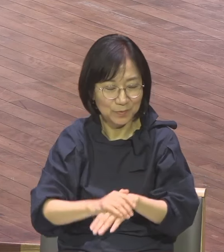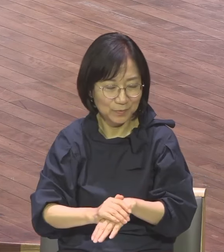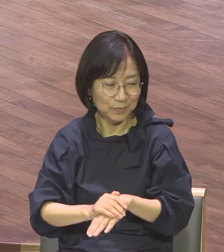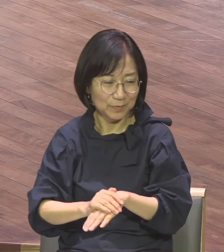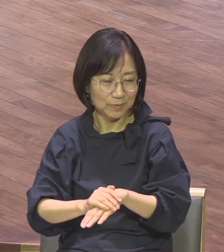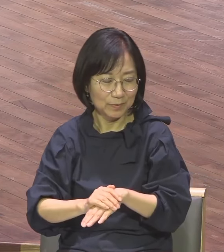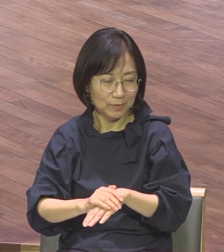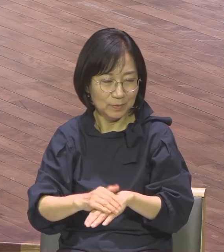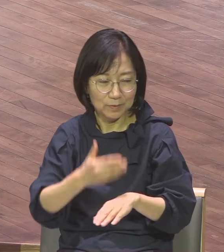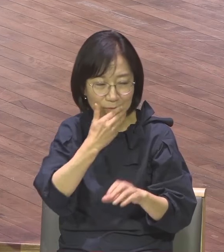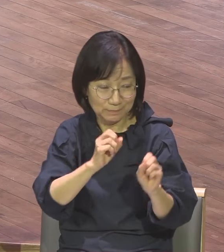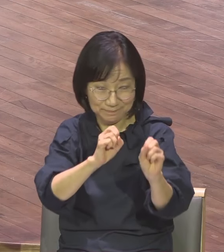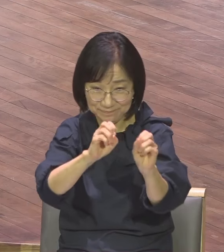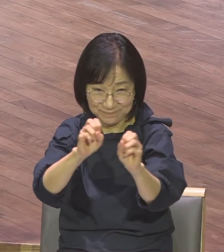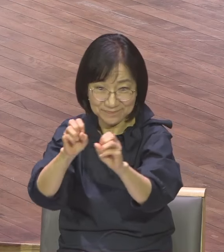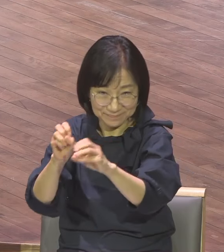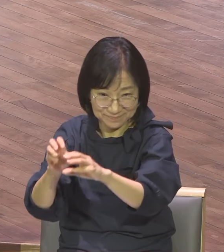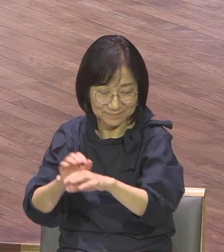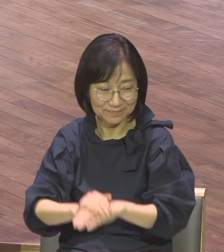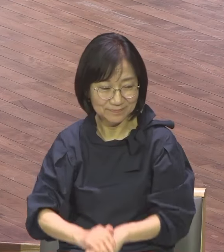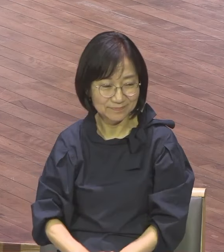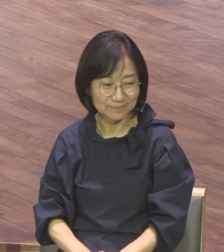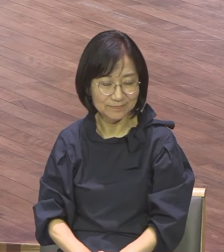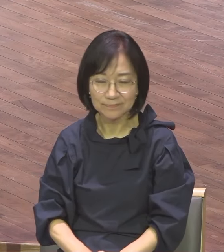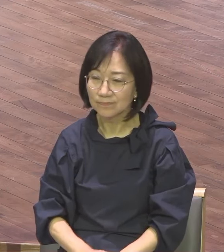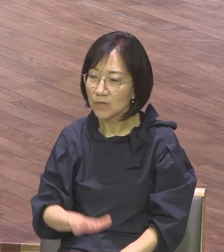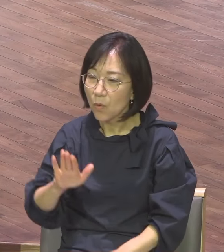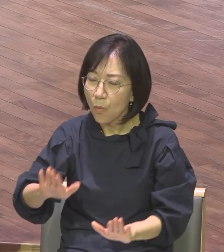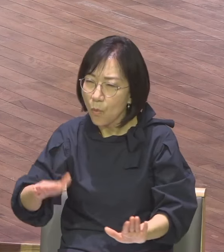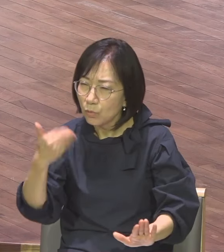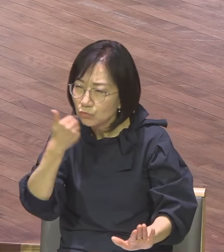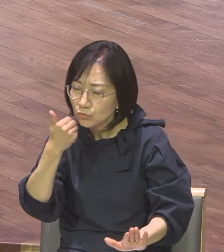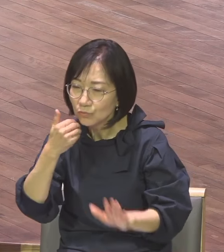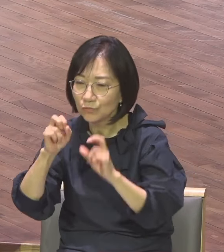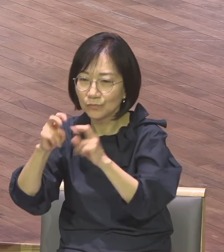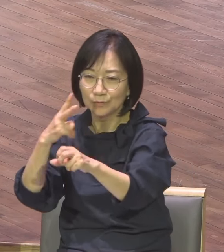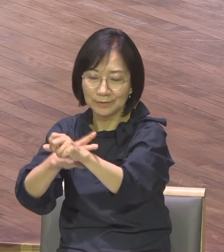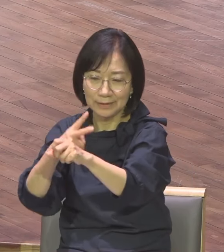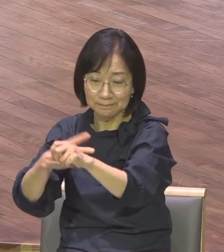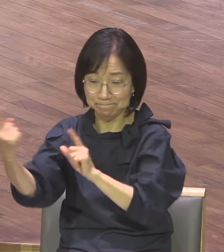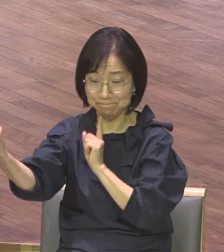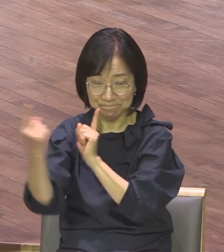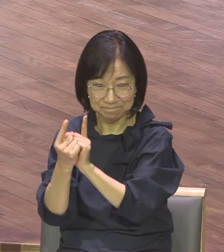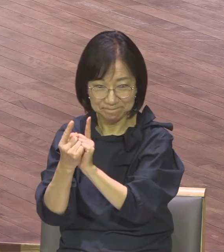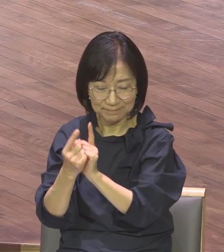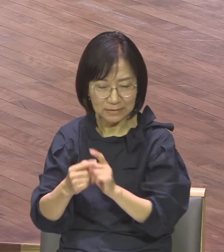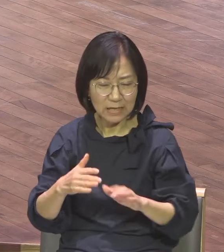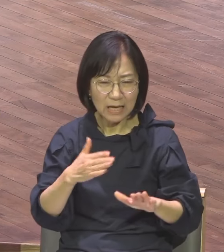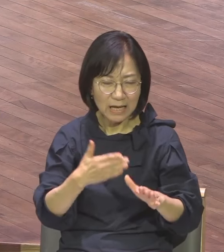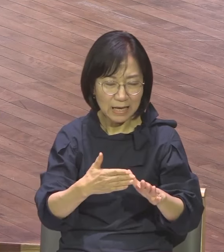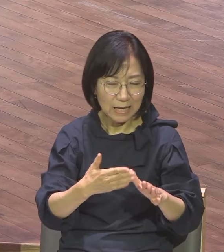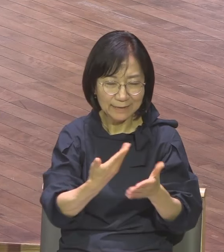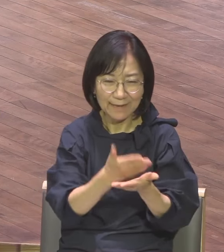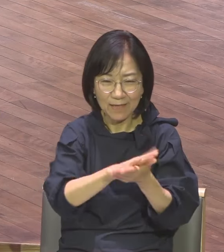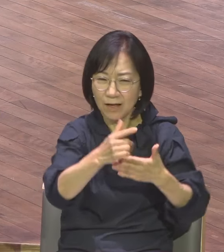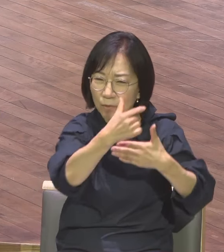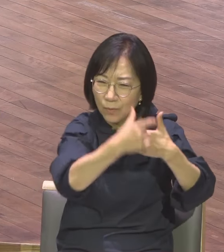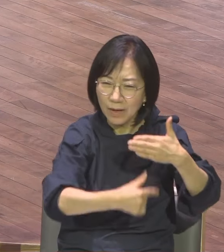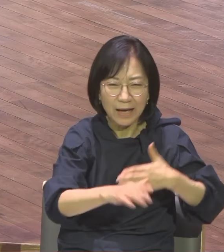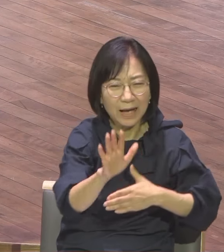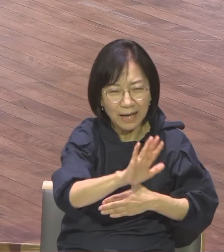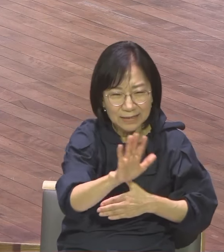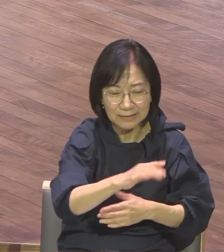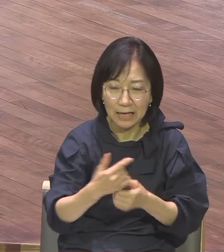아니에요. 오늘도 선교사님을 한 분을 만났는데 우리 교단은 아니지만은 우리 교회와 함께